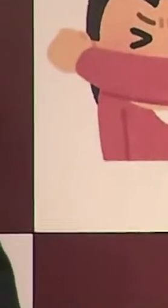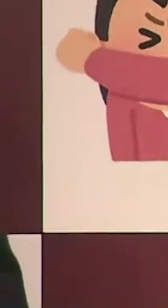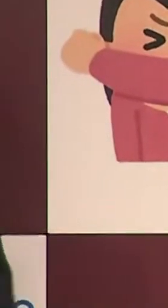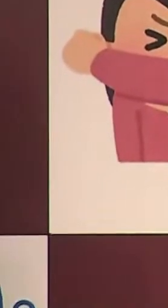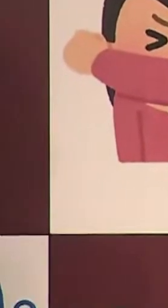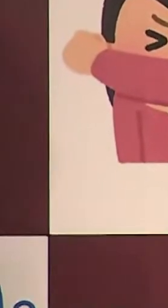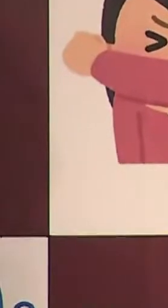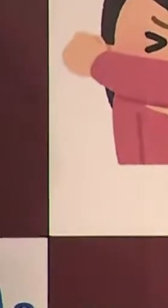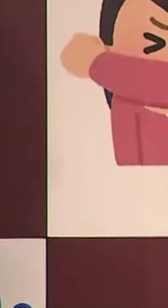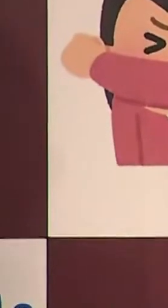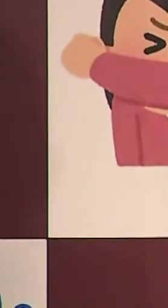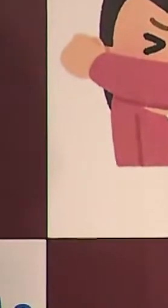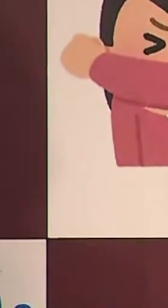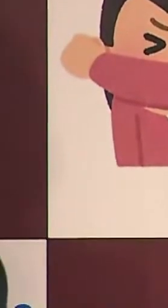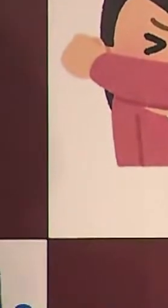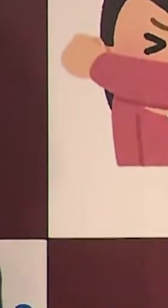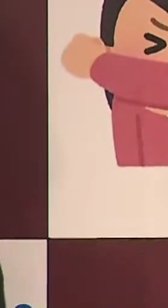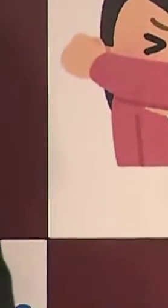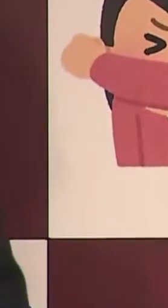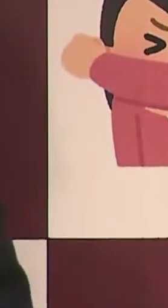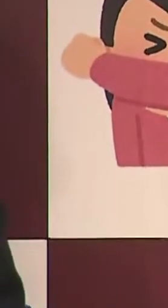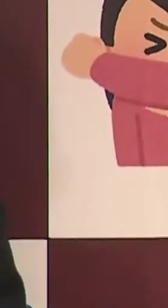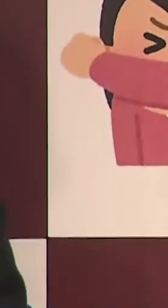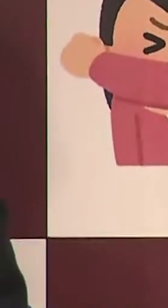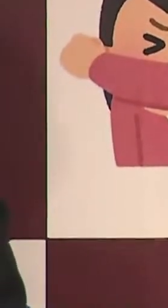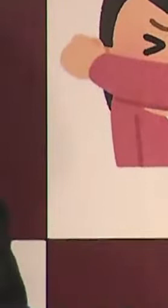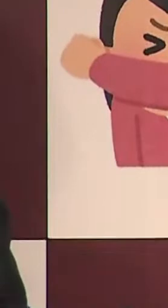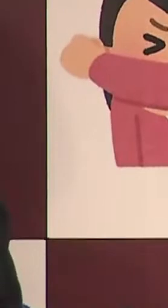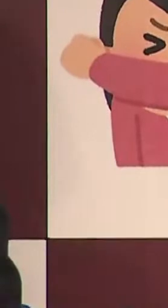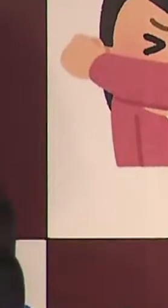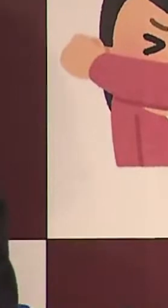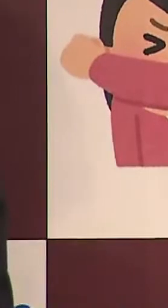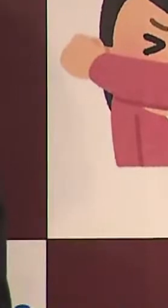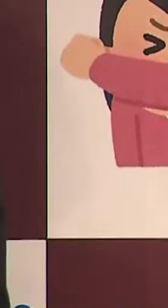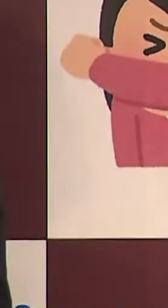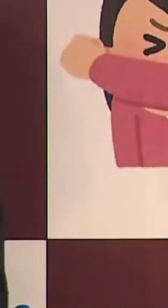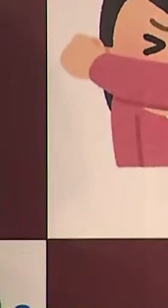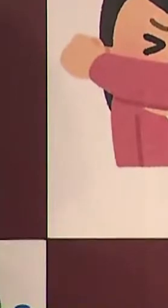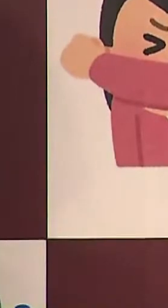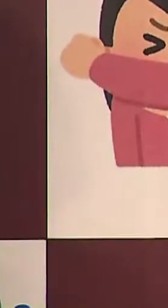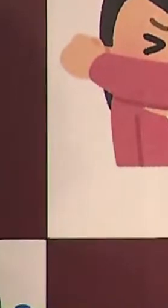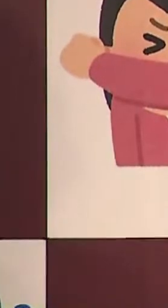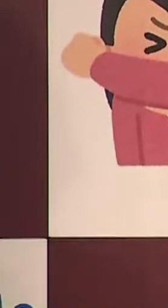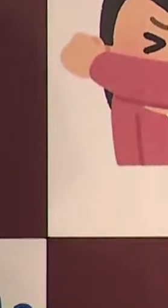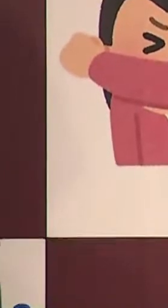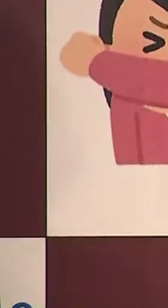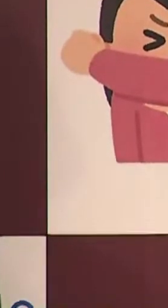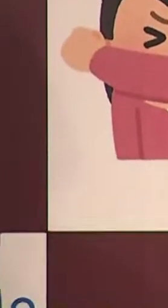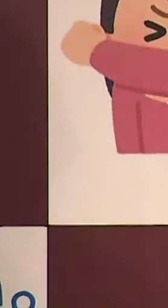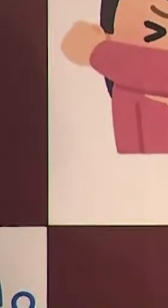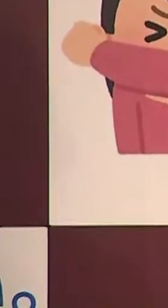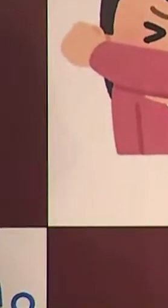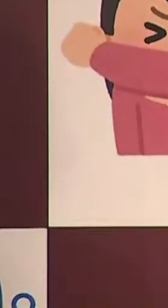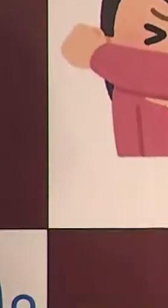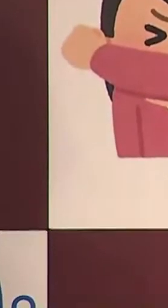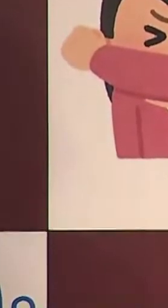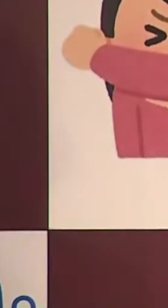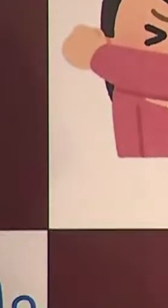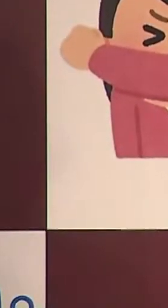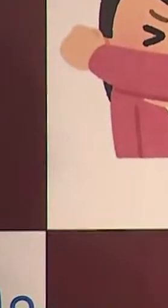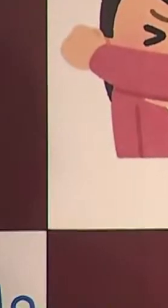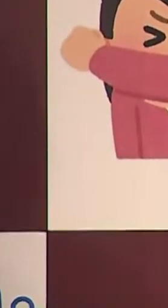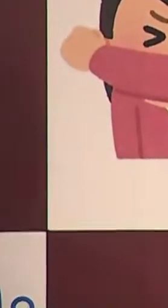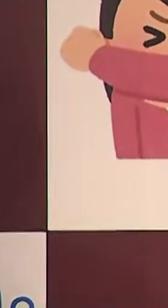ら、 出入り口を開けたり一定期間ですね、そういったことはあるんだろうと思いますが、これ何かそういうお店での対策の仕方っていうのはあり